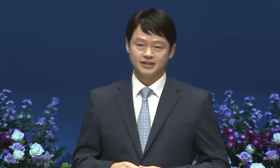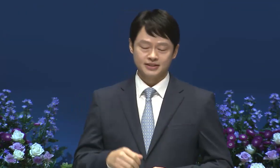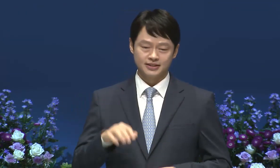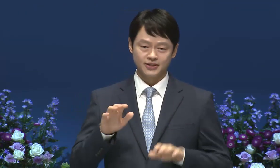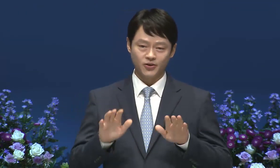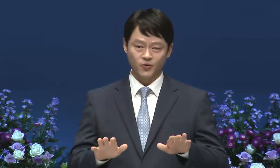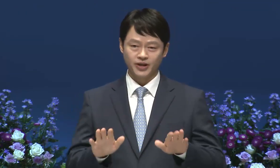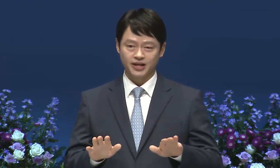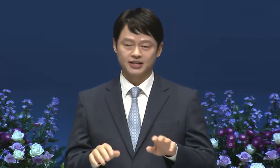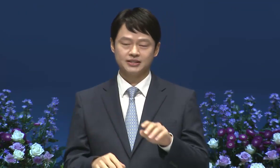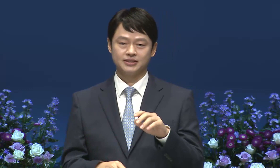안녕하십니까?